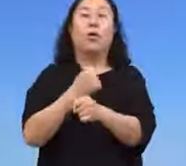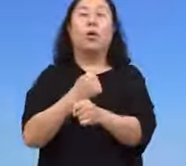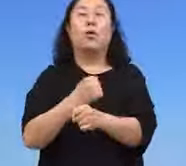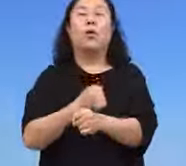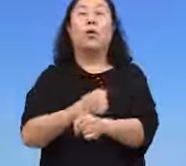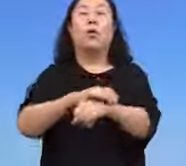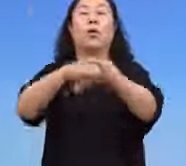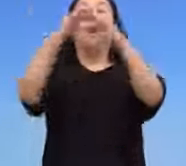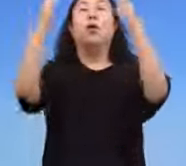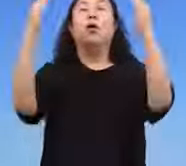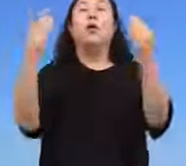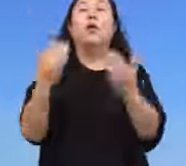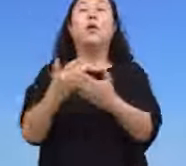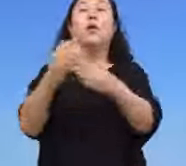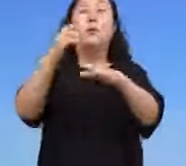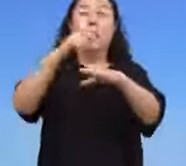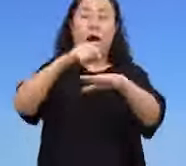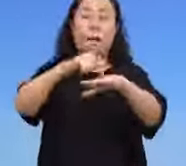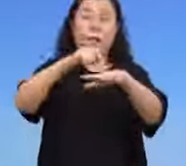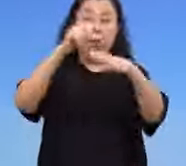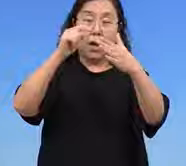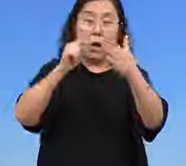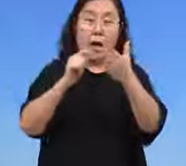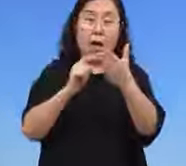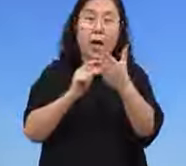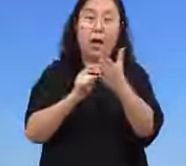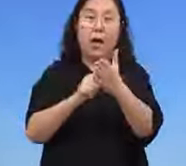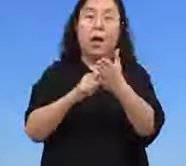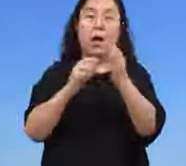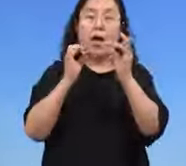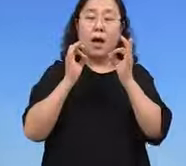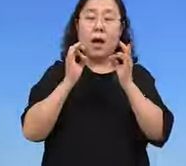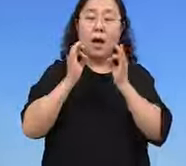사랑해요. 온 마음과 정성 다해